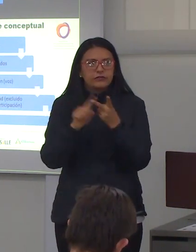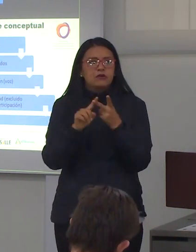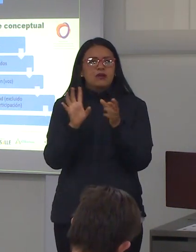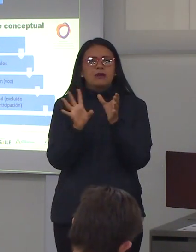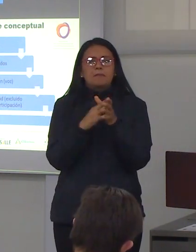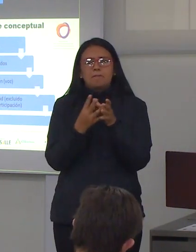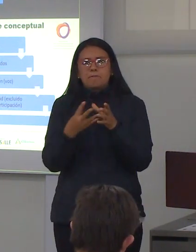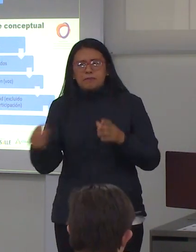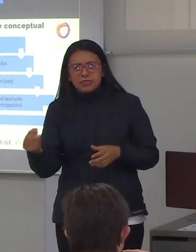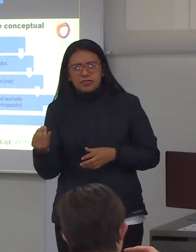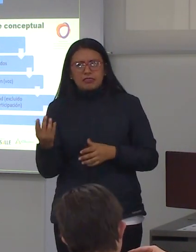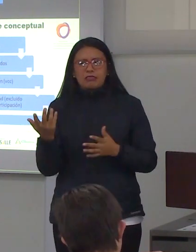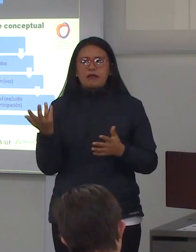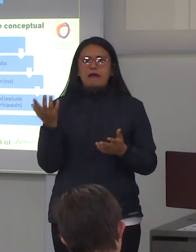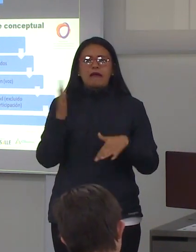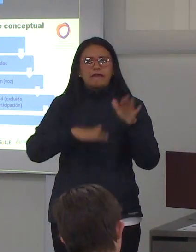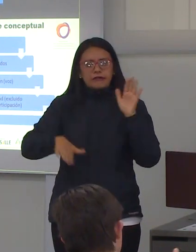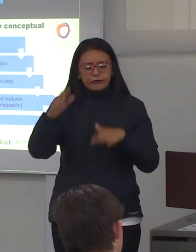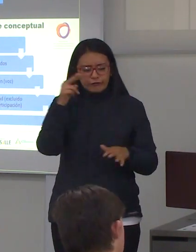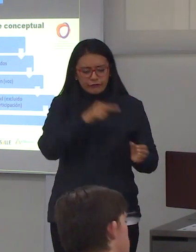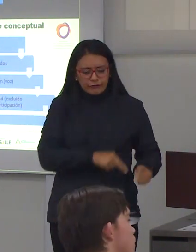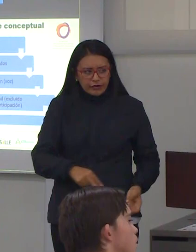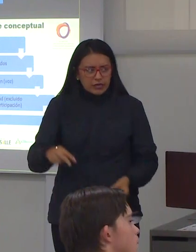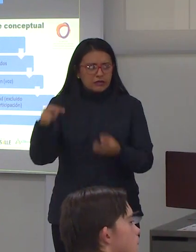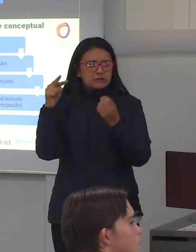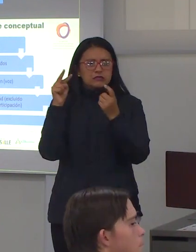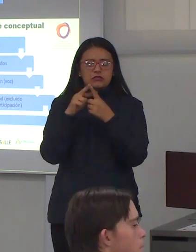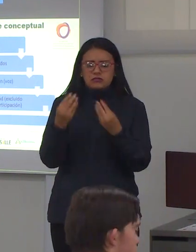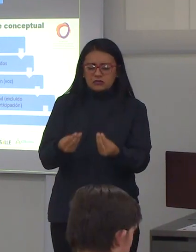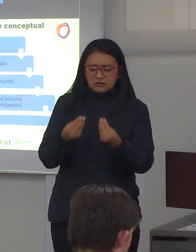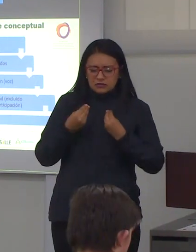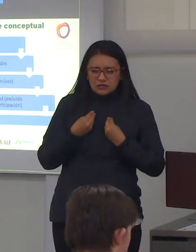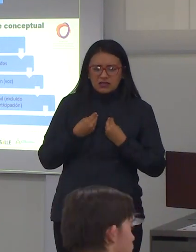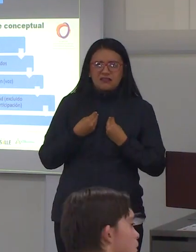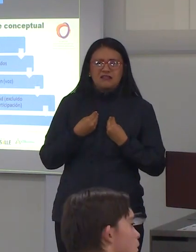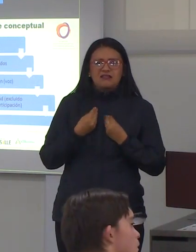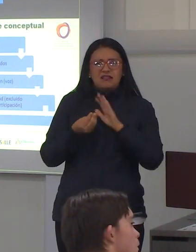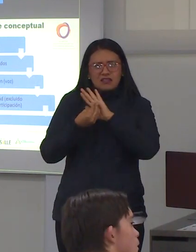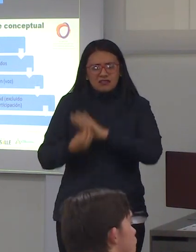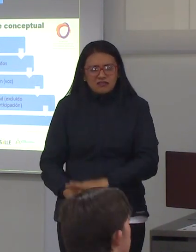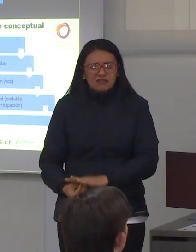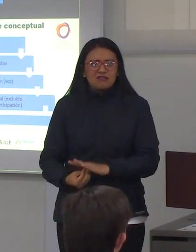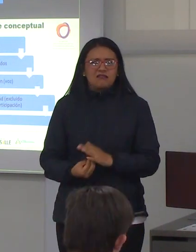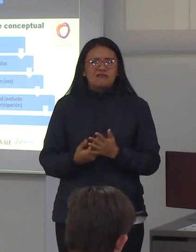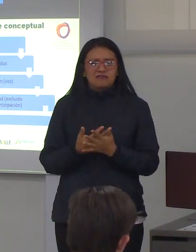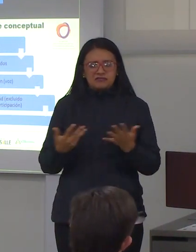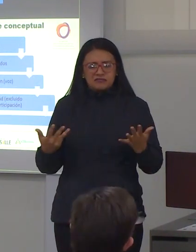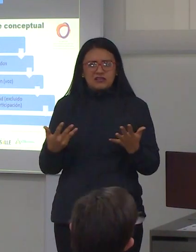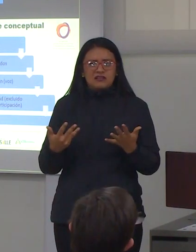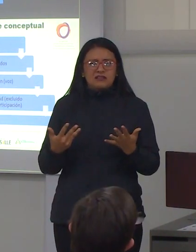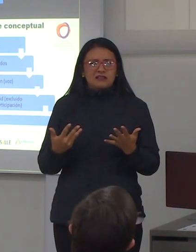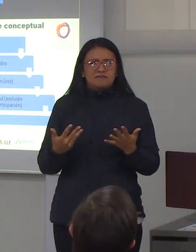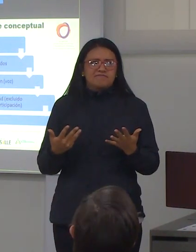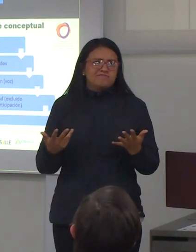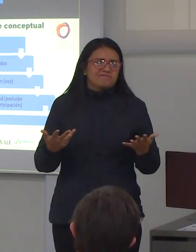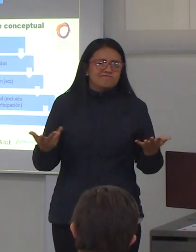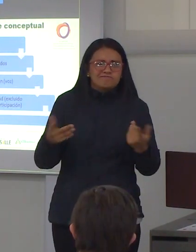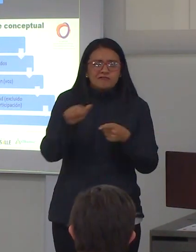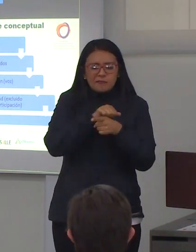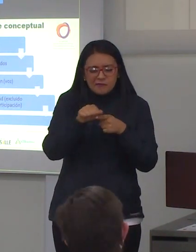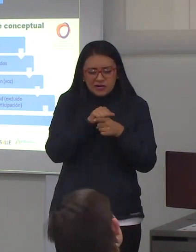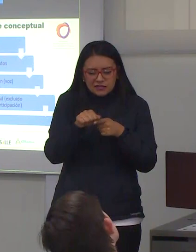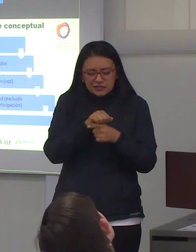excluyente, la educación digamos, genera discriminaciones en las